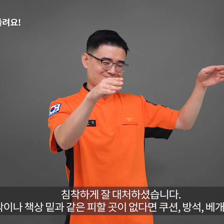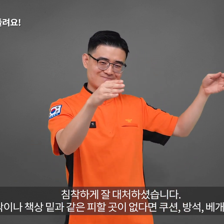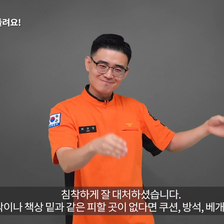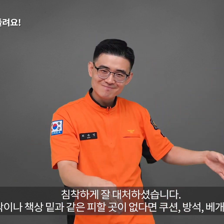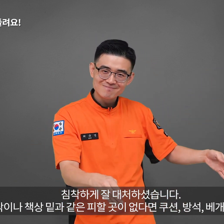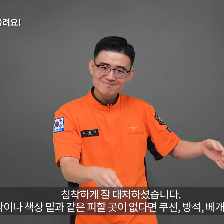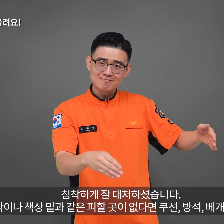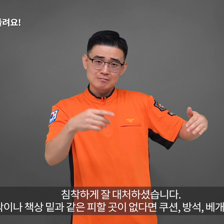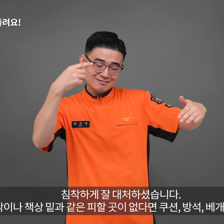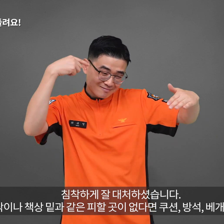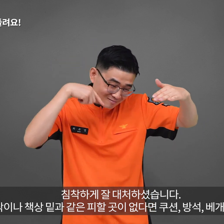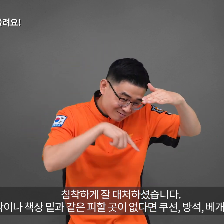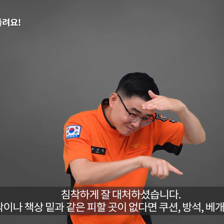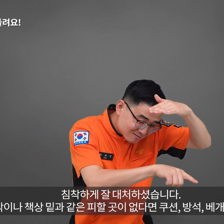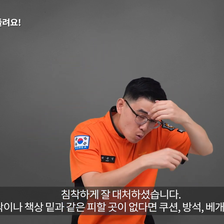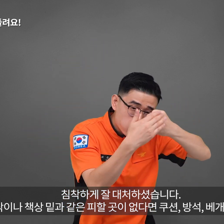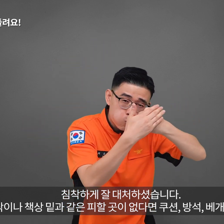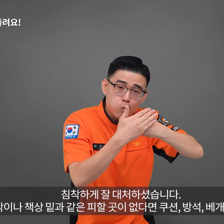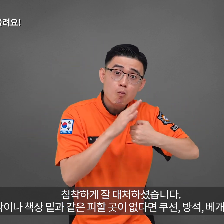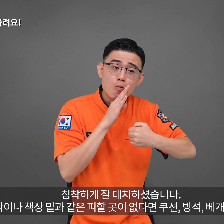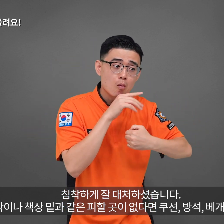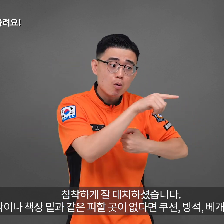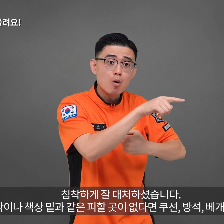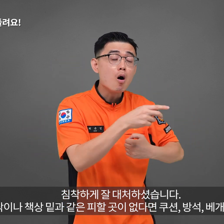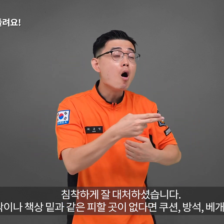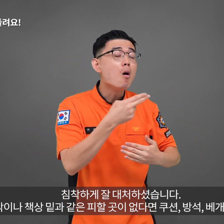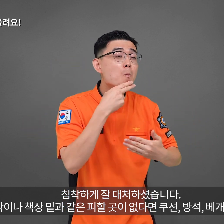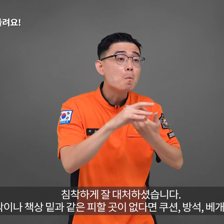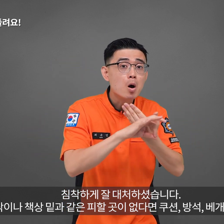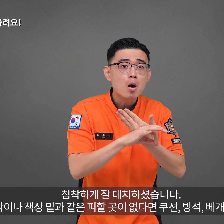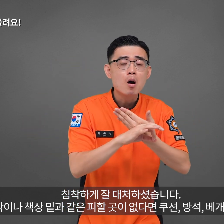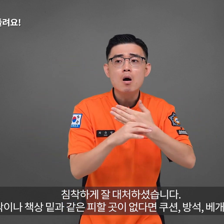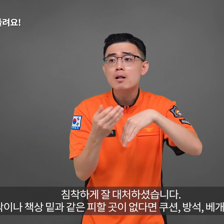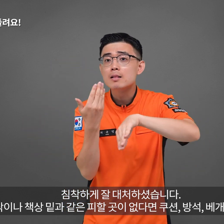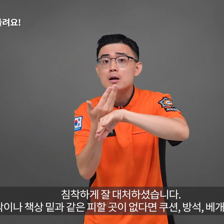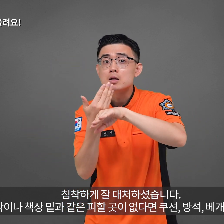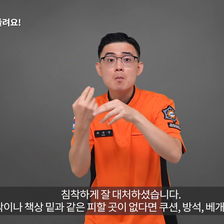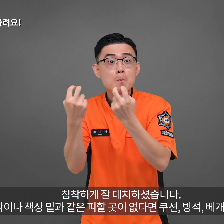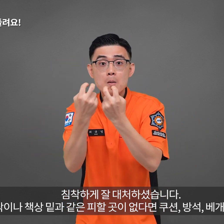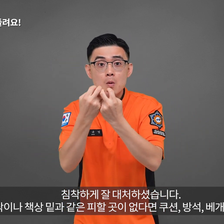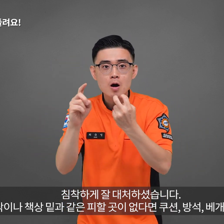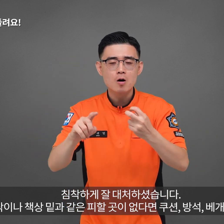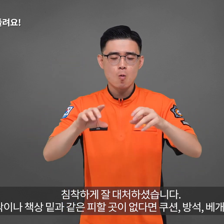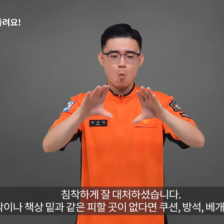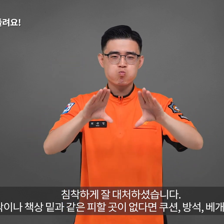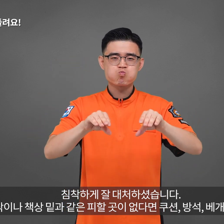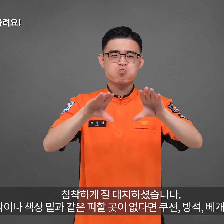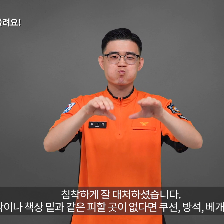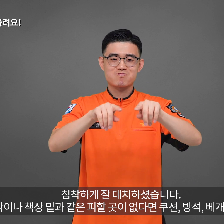식탁이나 책상 밑과 같은 피할 곳이 없다면 쿠션, 방석, 베개 등으로